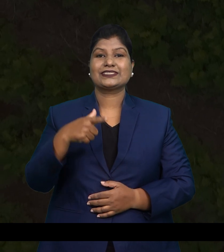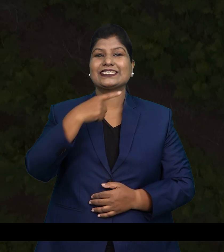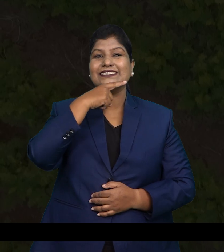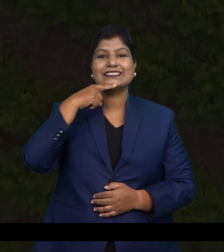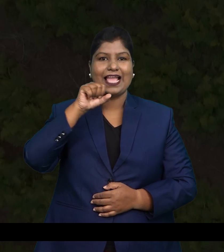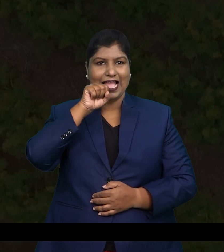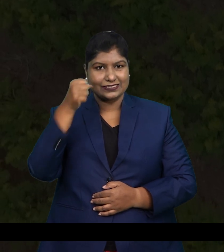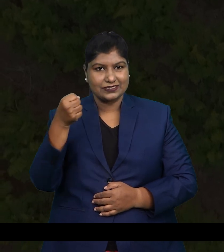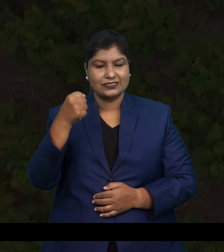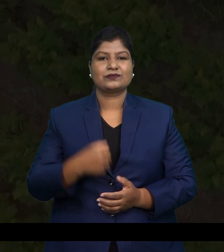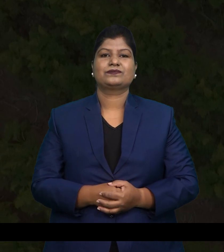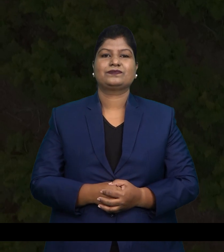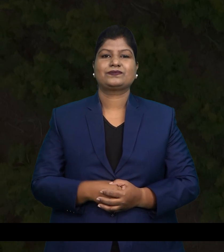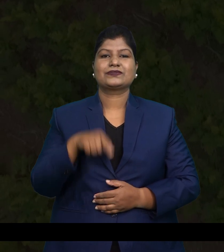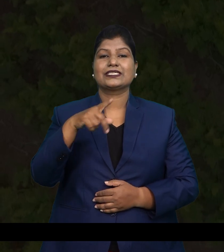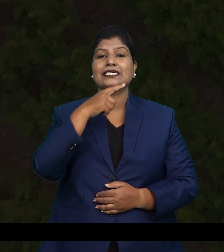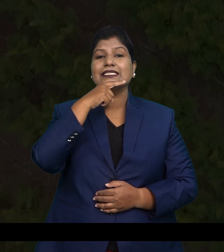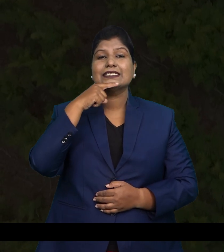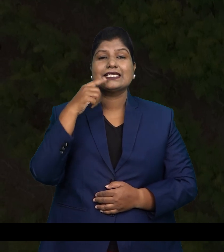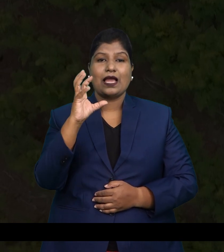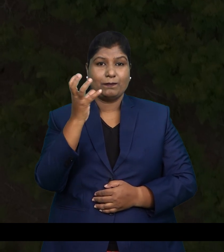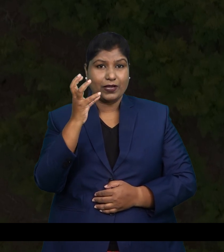गाजर, बीट,